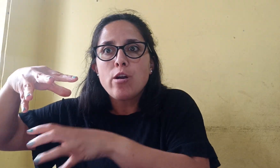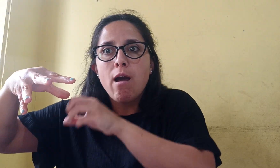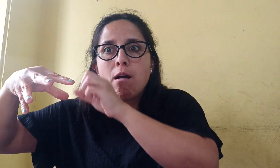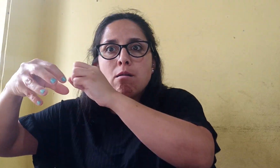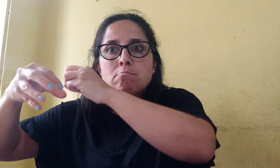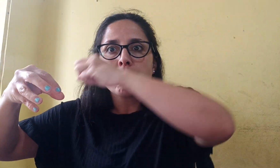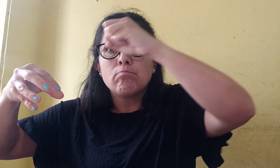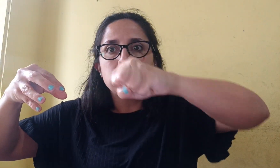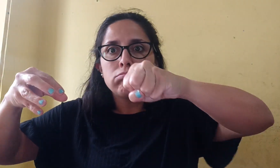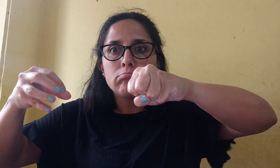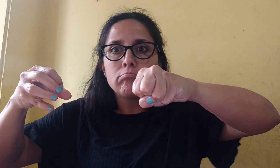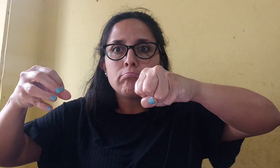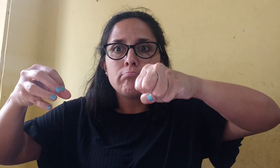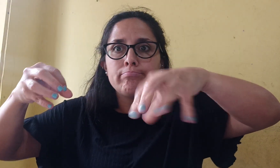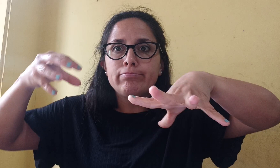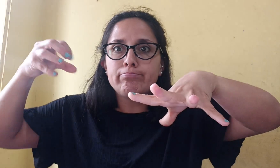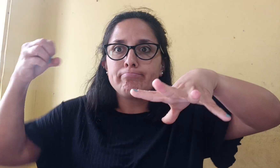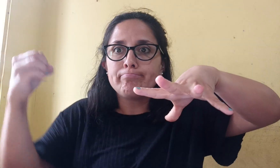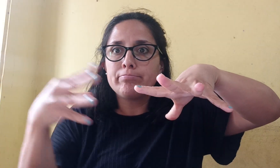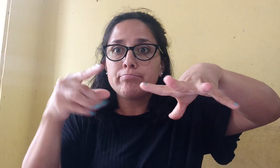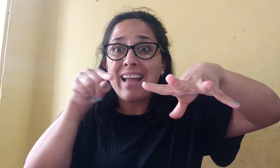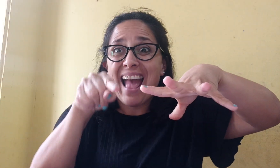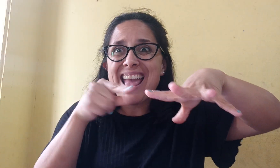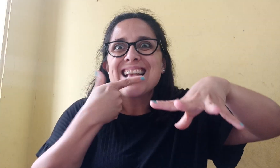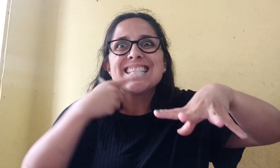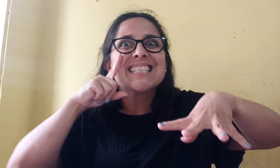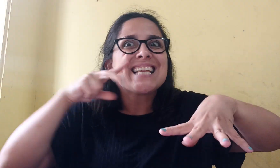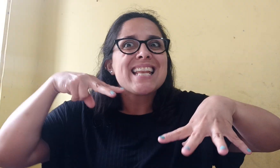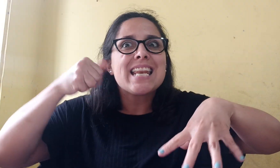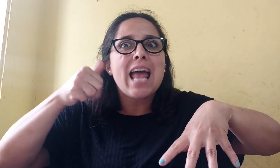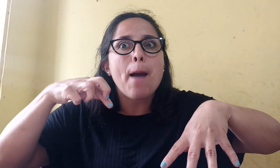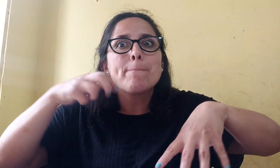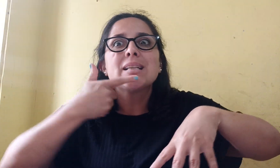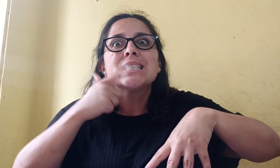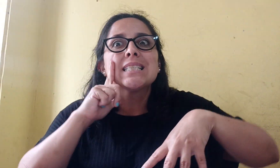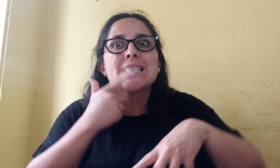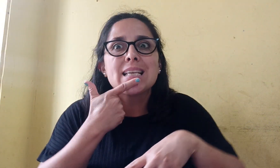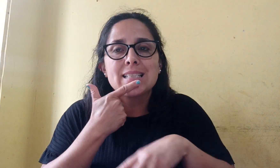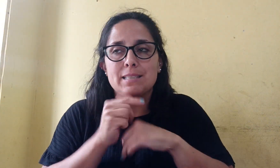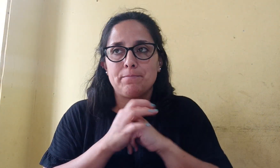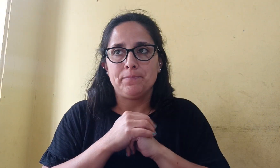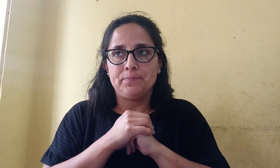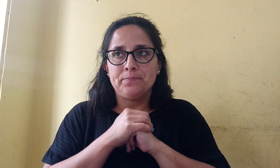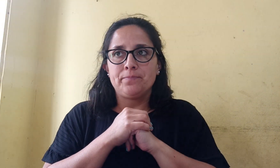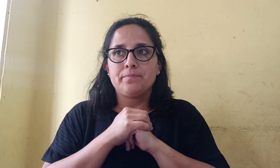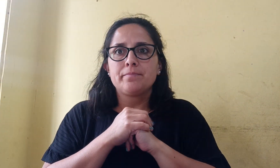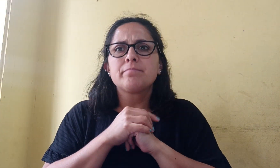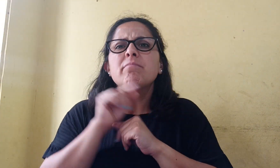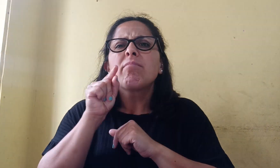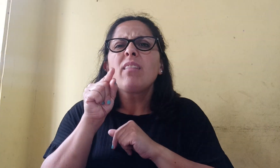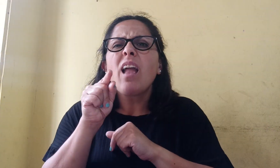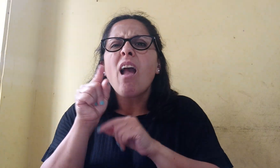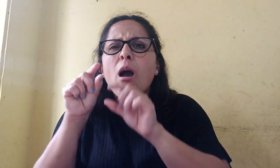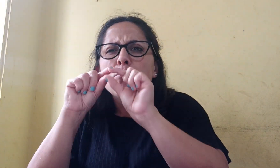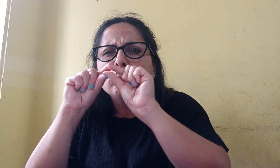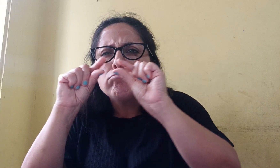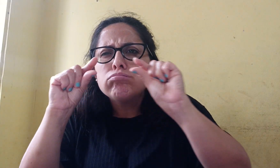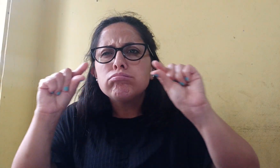sinapsis. Pero veamos el axón ahora propiamente dicho, y fíjense que el axón está